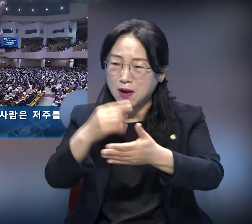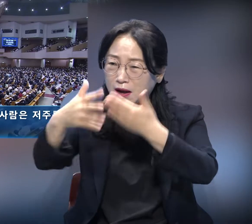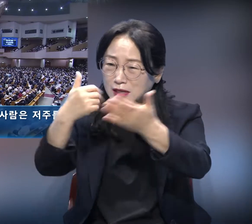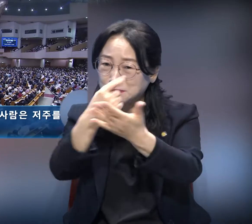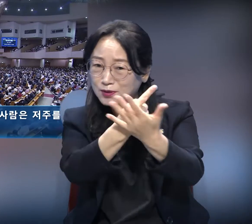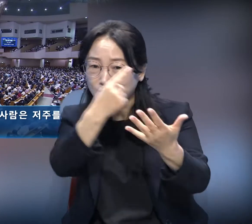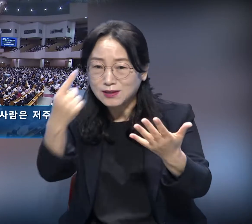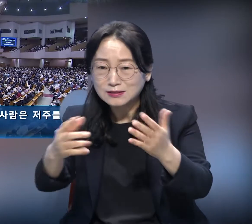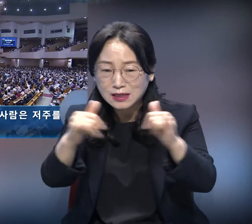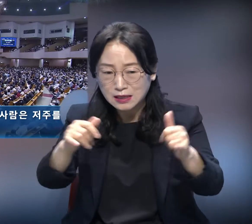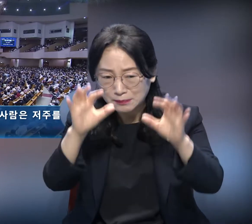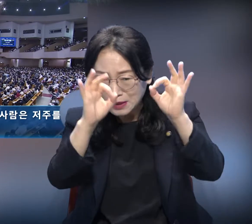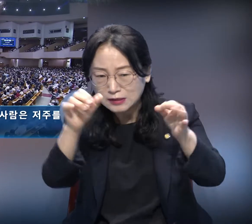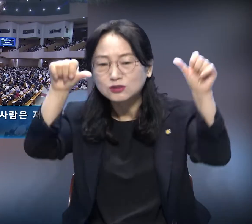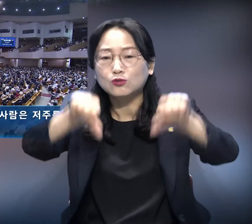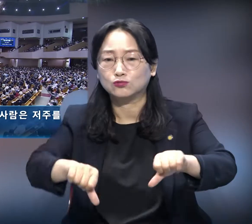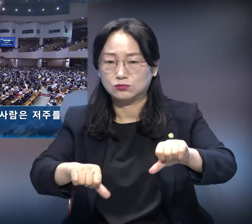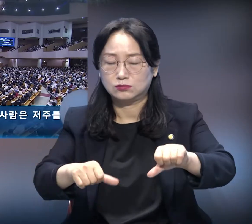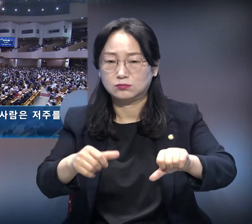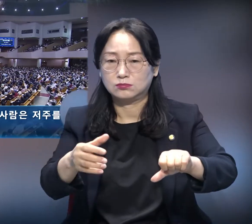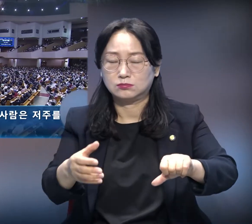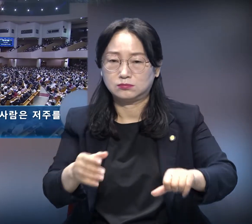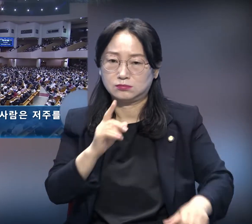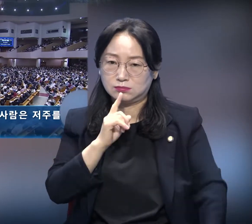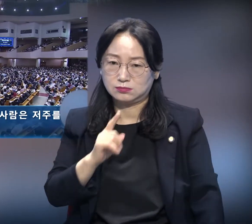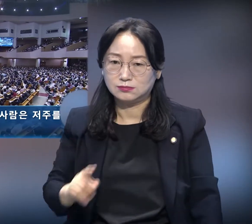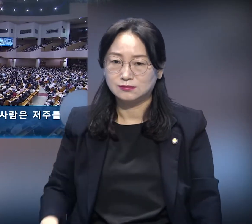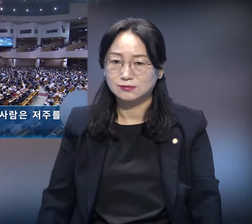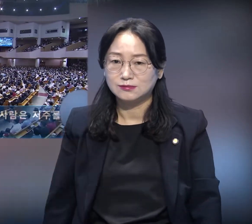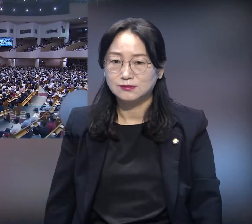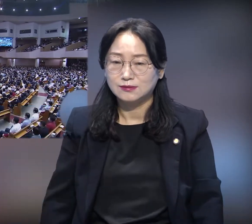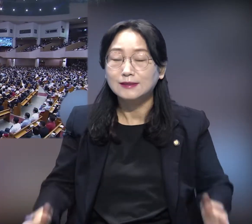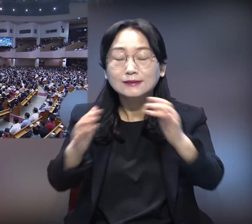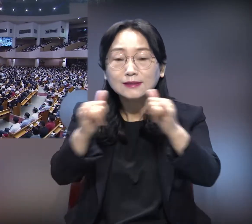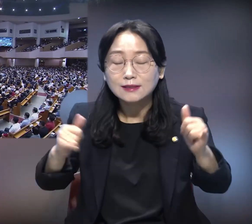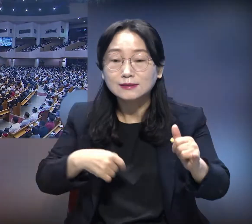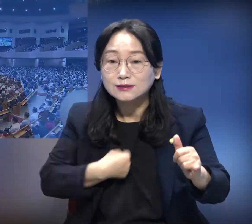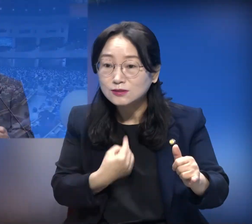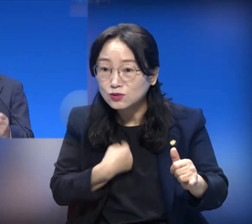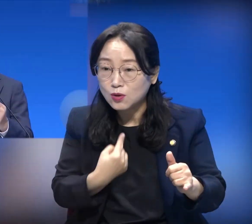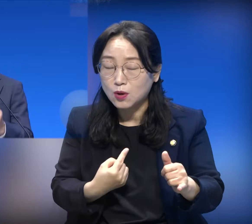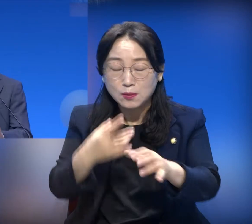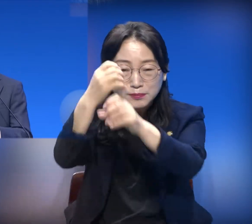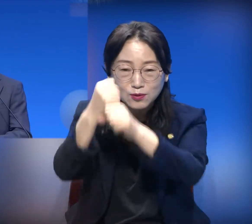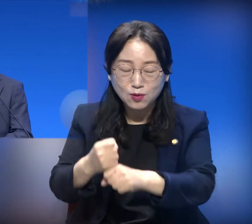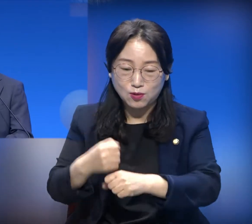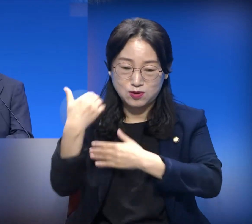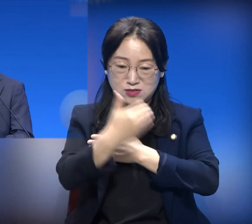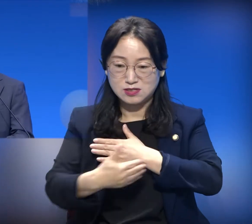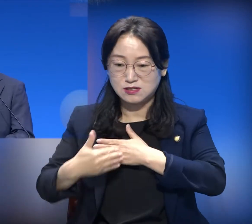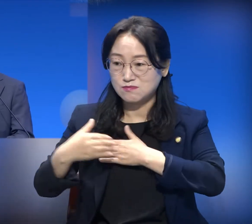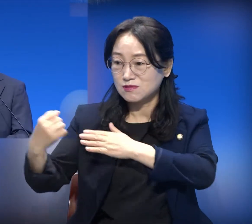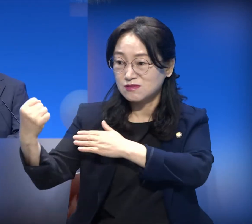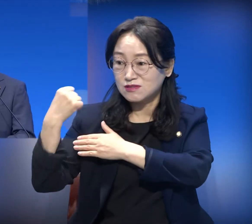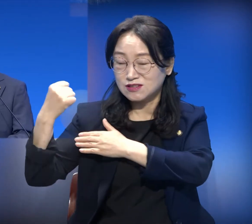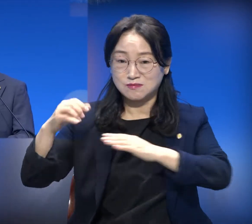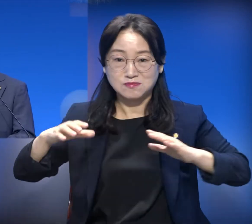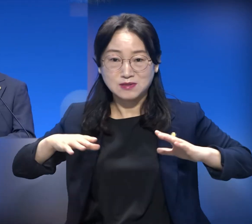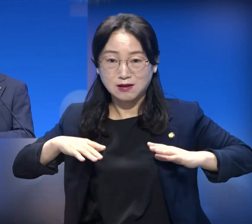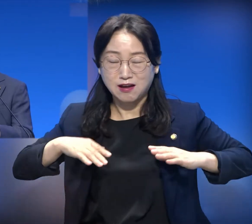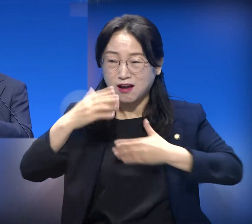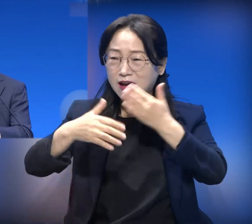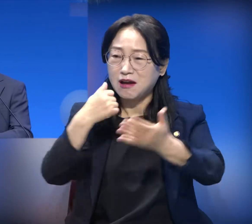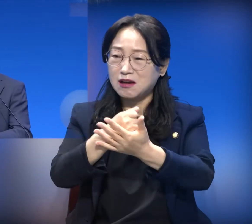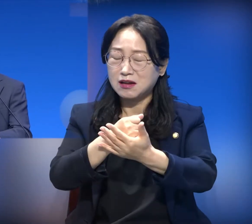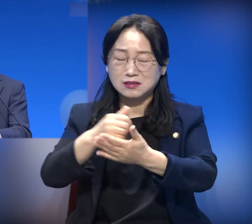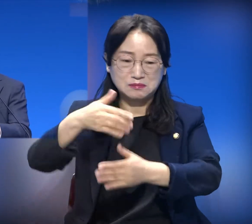사람은 저주를 받을 것이라. 사람 스스로를 믿고 육신의 힘을 자랑하면서 하나님 없이